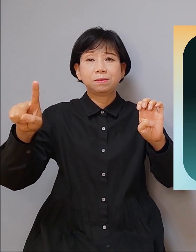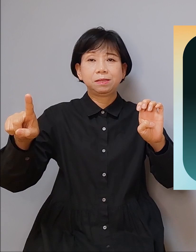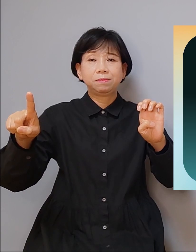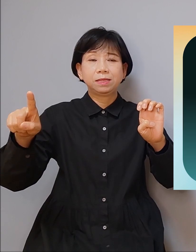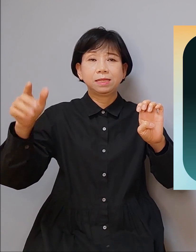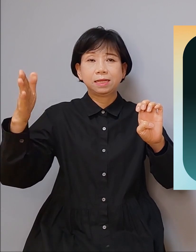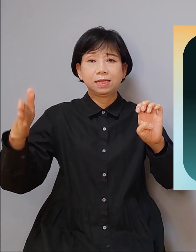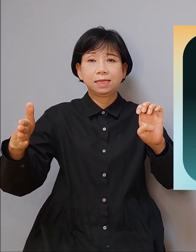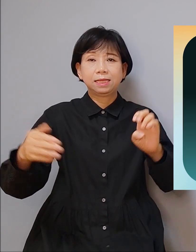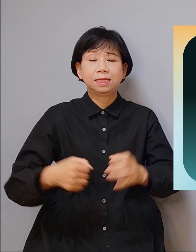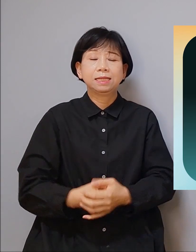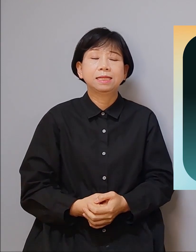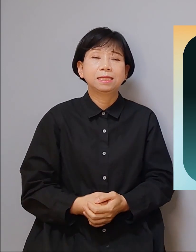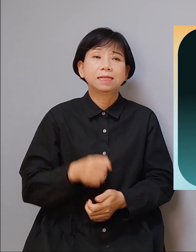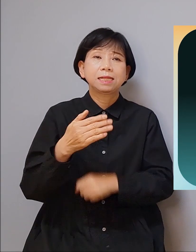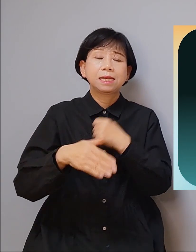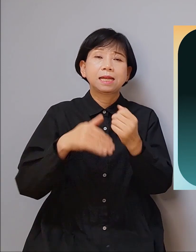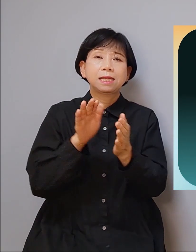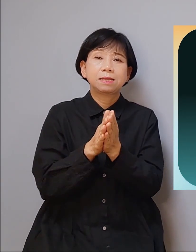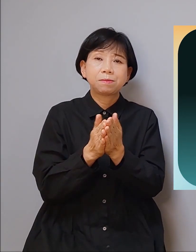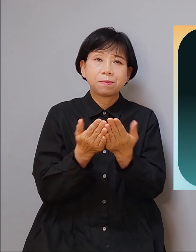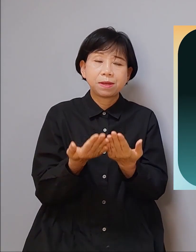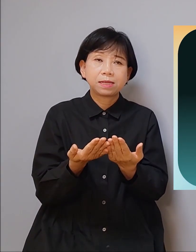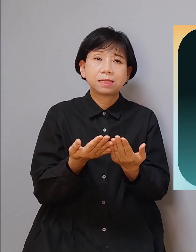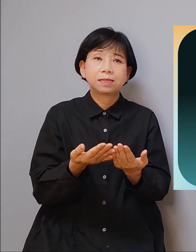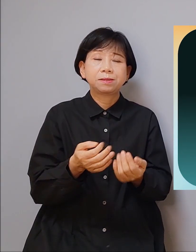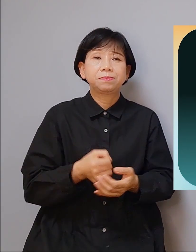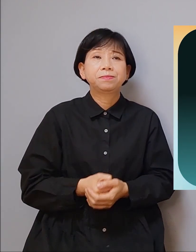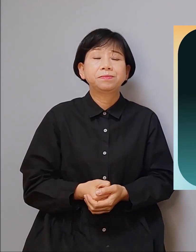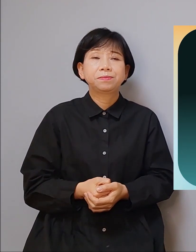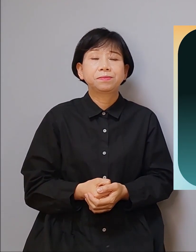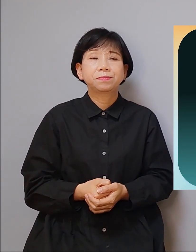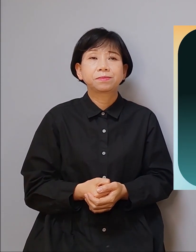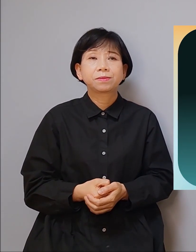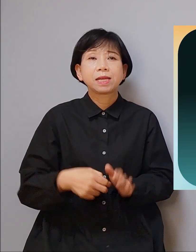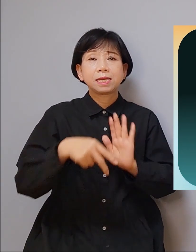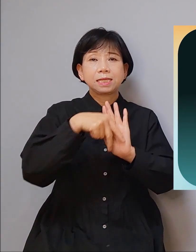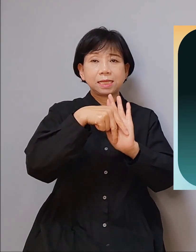말씀입니다. 하나님의 말씀 이사야 40장